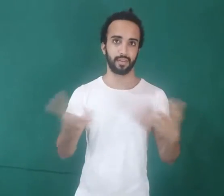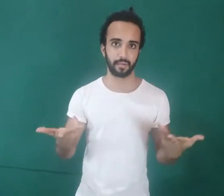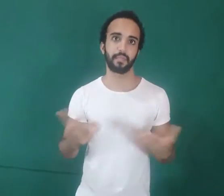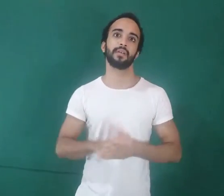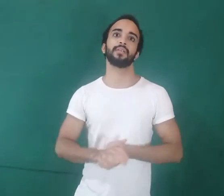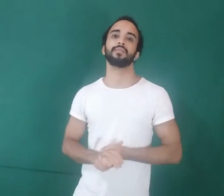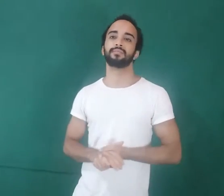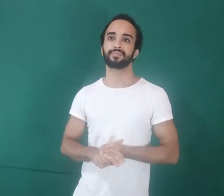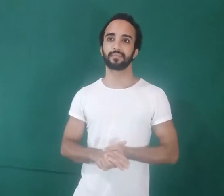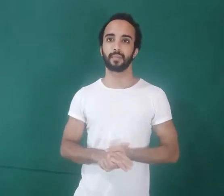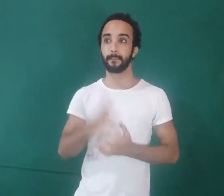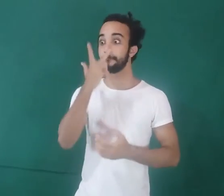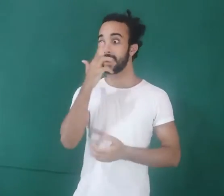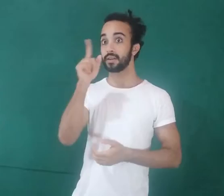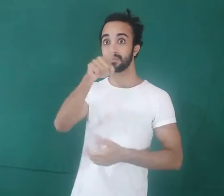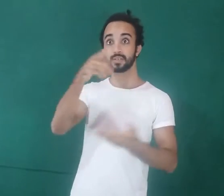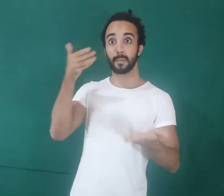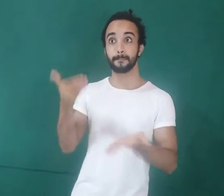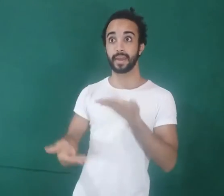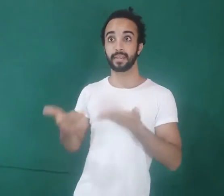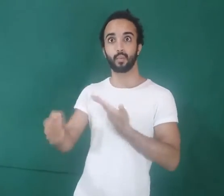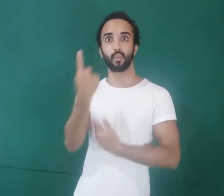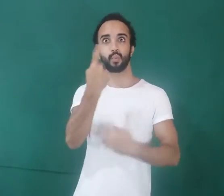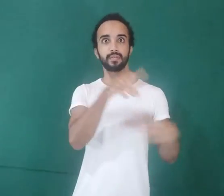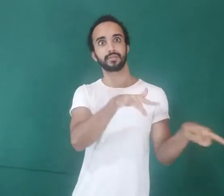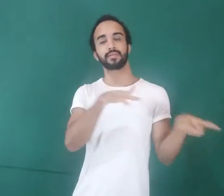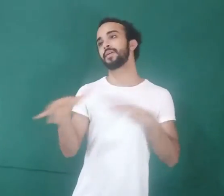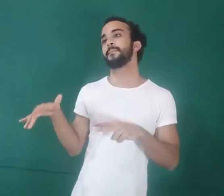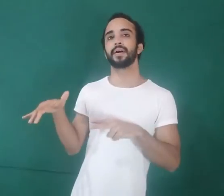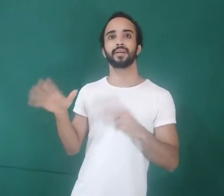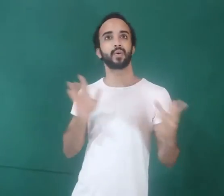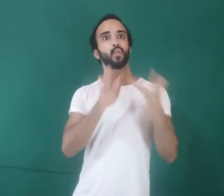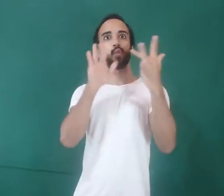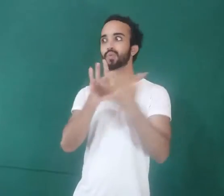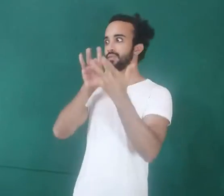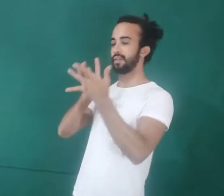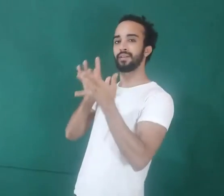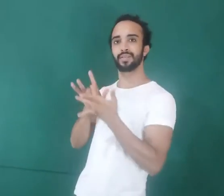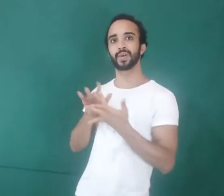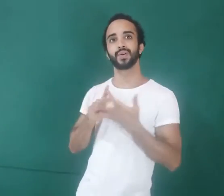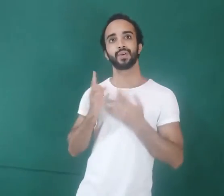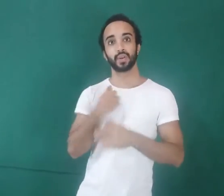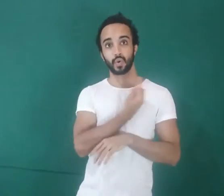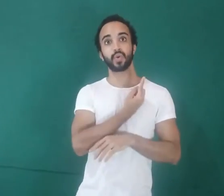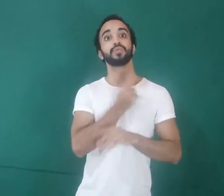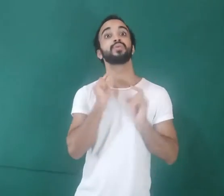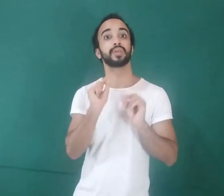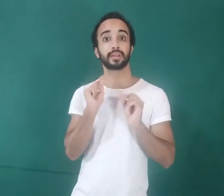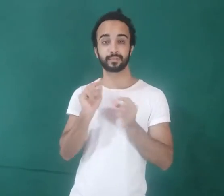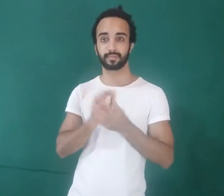perdeu uma semana de conexão. Estamos com a nossa virtualidade, nesse momento, ainda mais